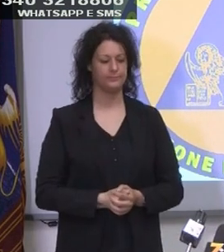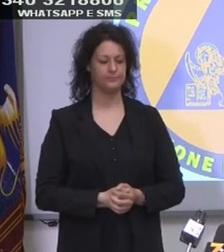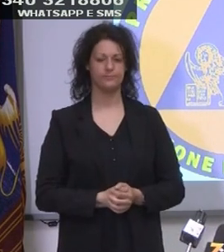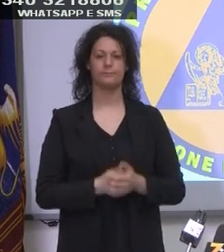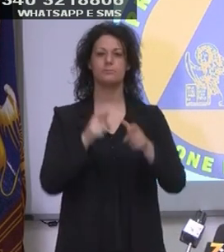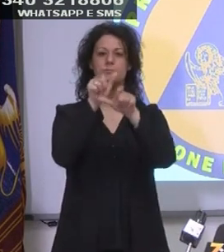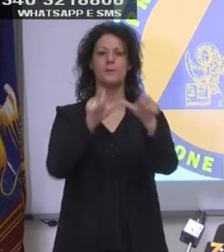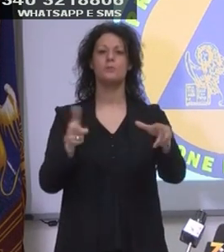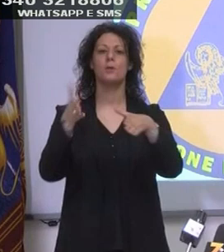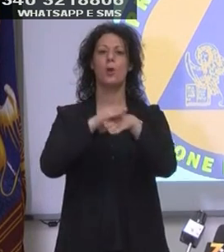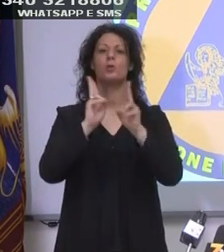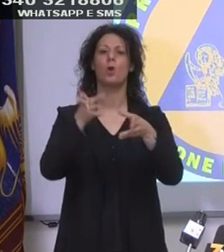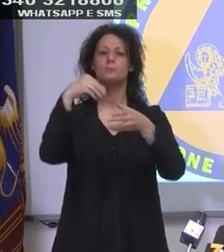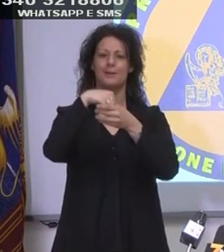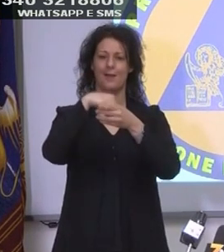I morti in ospedale